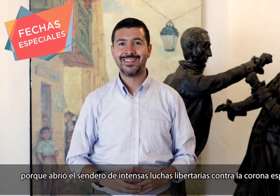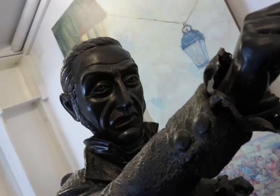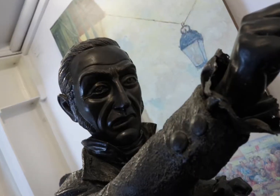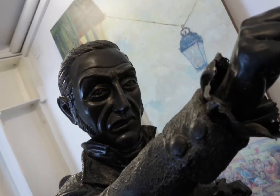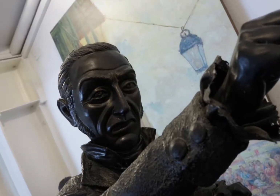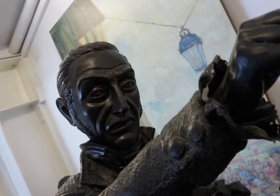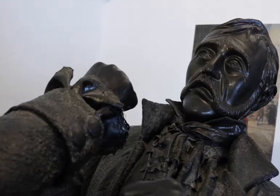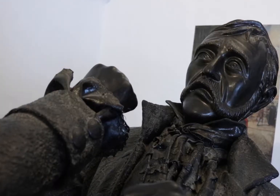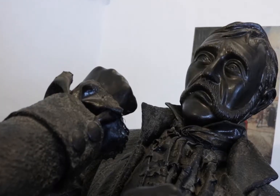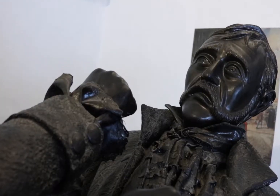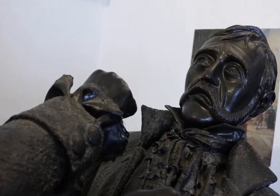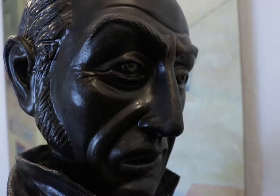Música